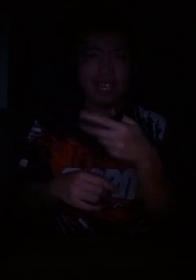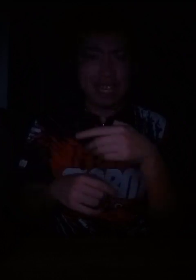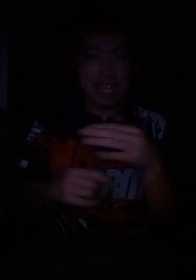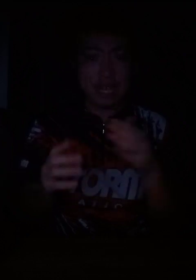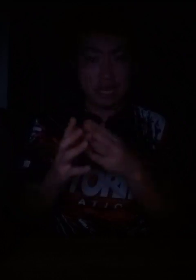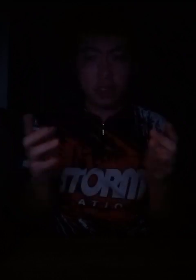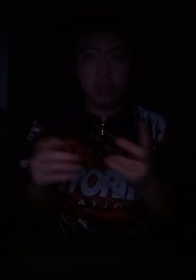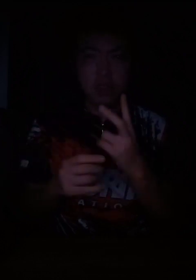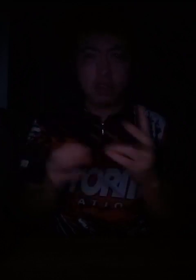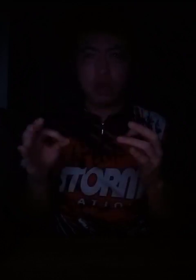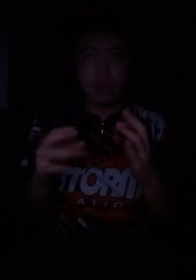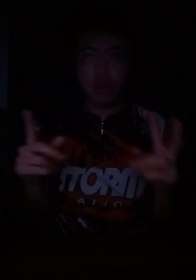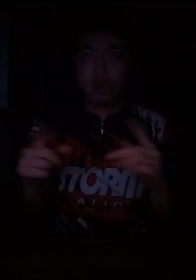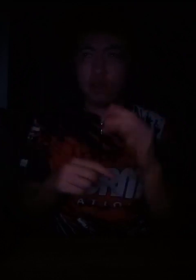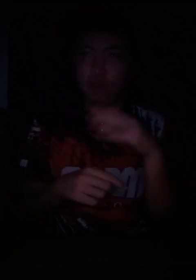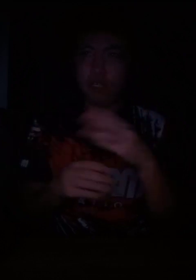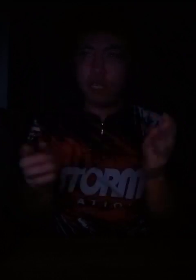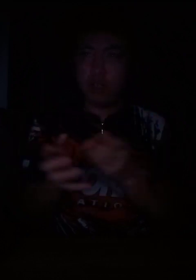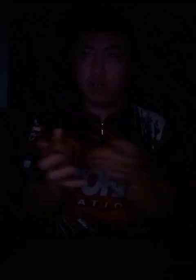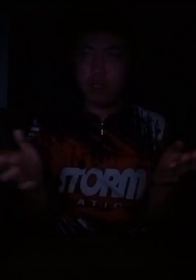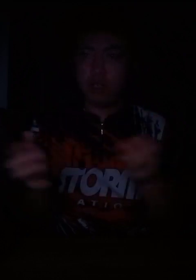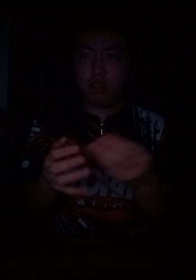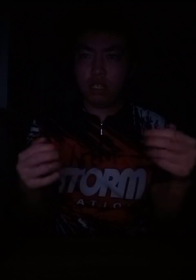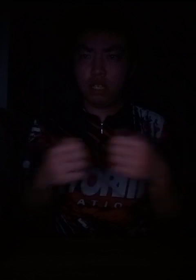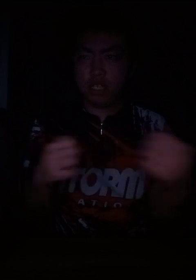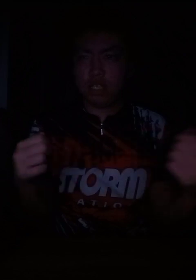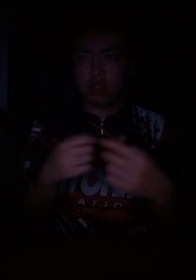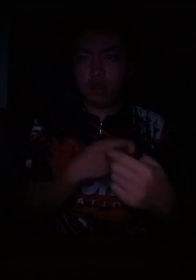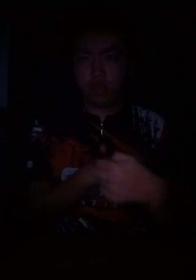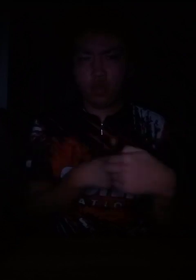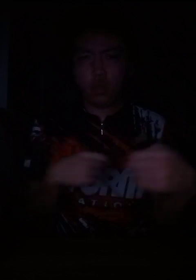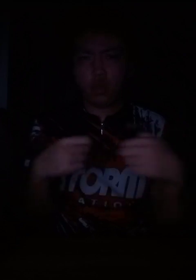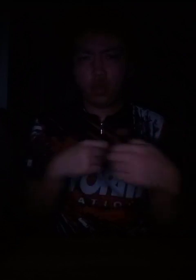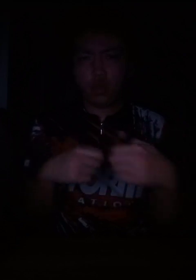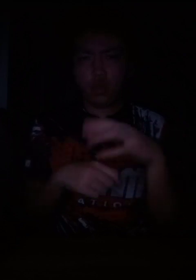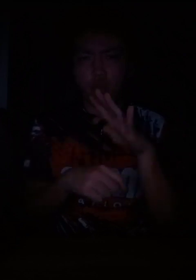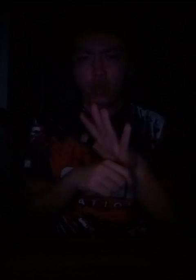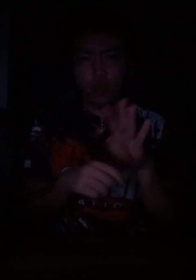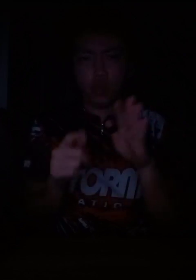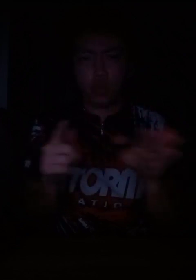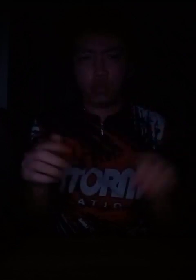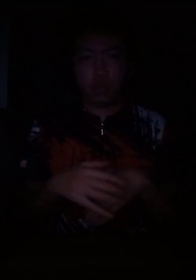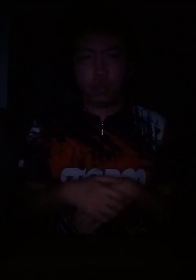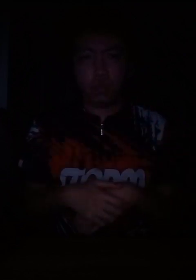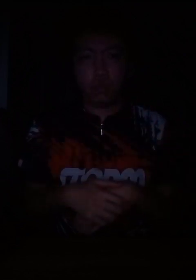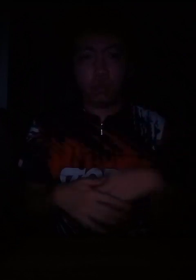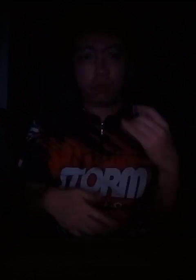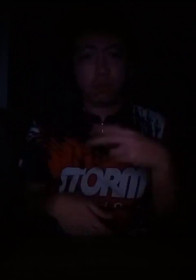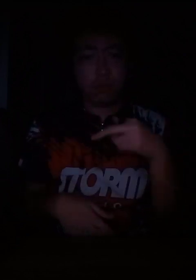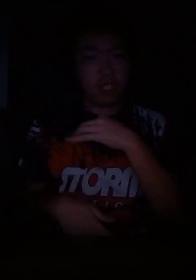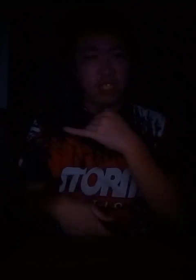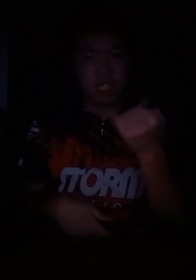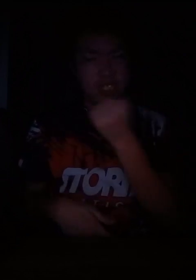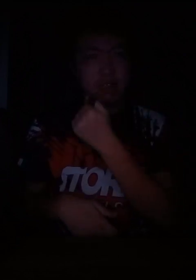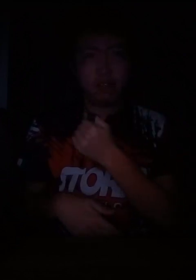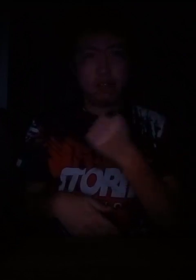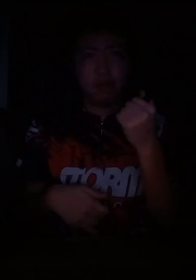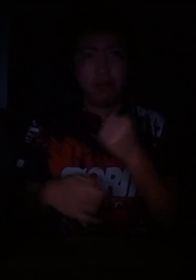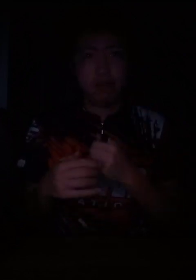사장이 2017년 경기도 과천의 한 주차장에서 냈던 사고 경위를 보도해드렸습니다. 자, 그런데 피해자 측은 이